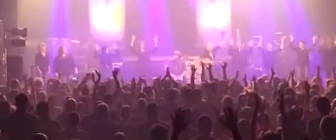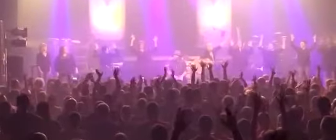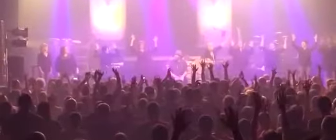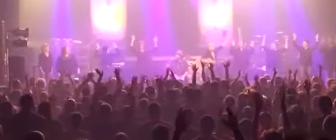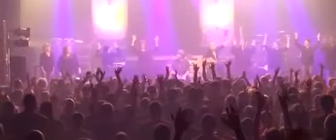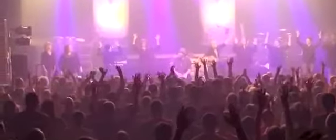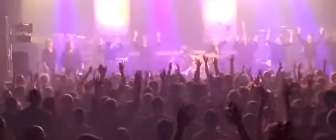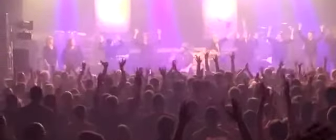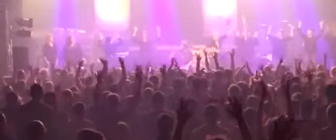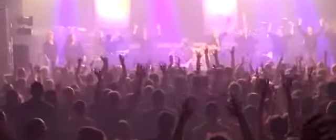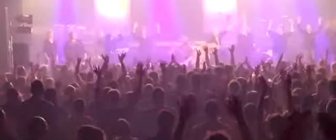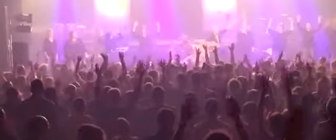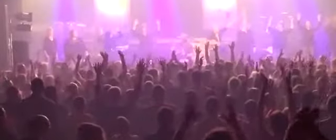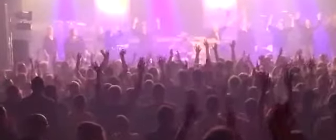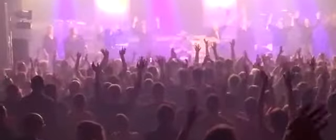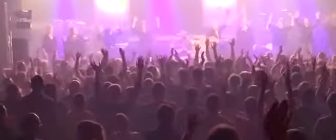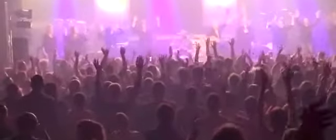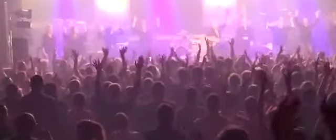quotidien. Faites du bruit.